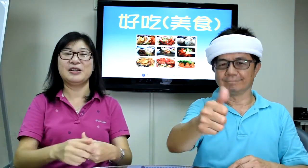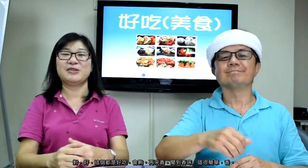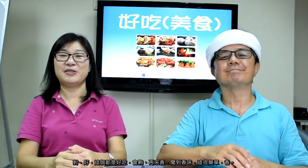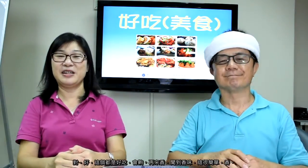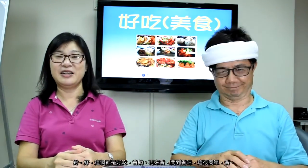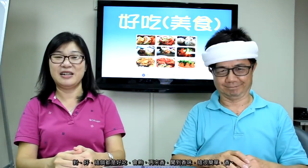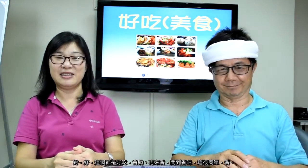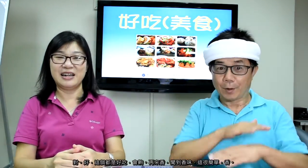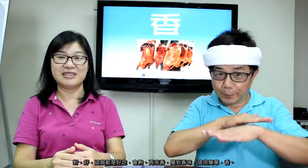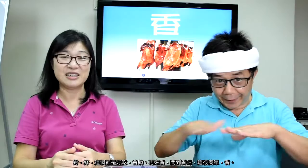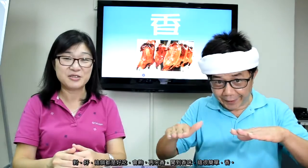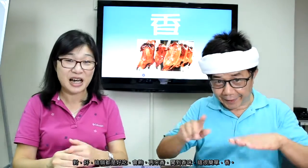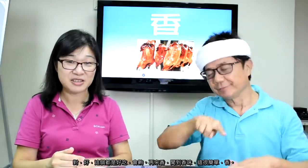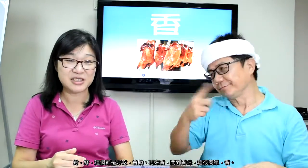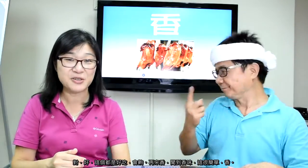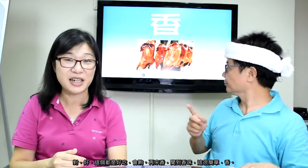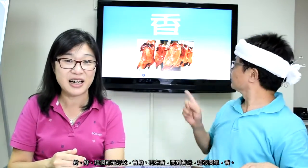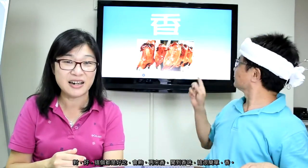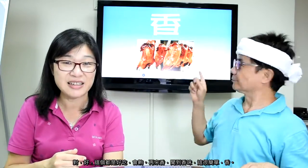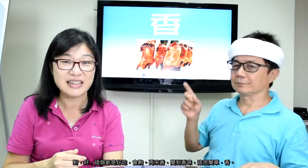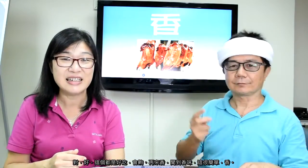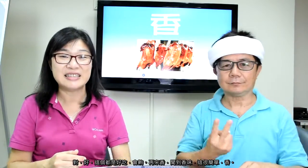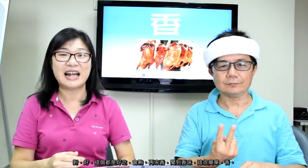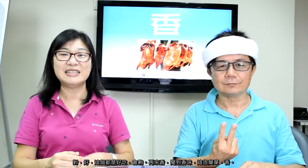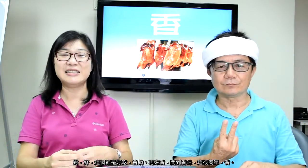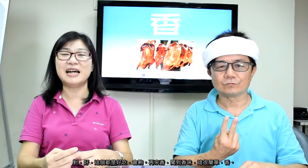个，对，好，这个都是好吃，会哈。再来香，